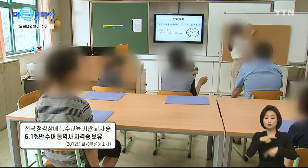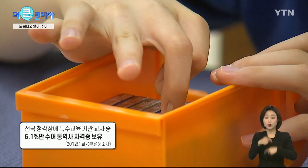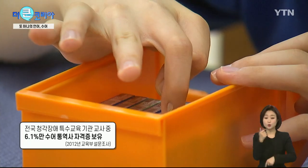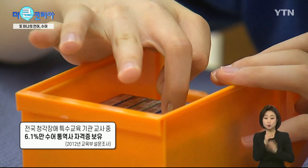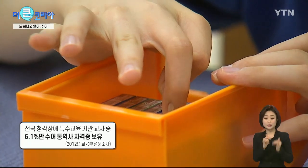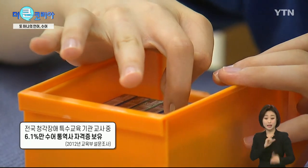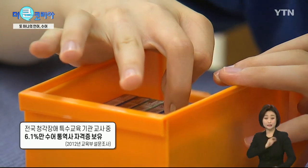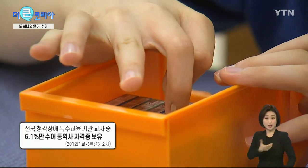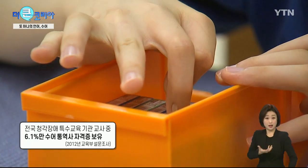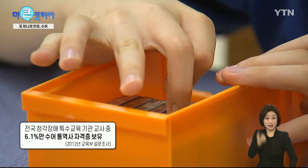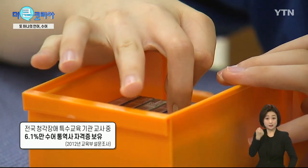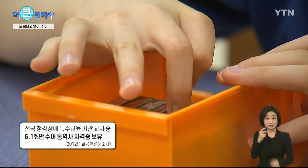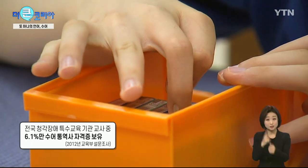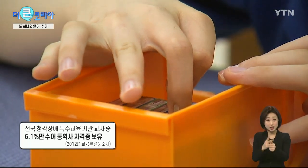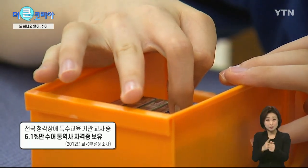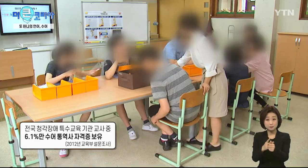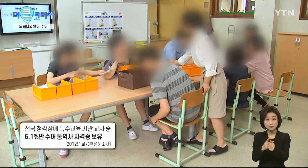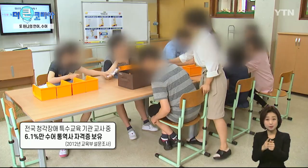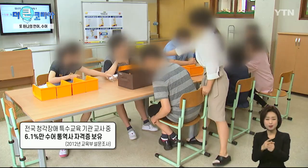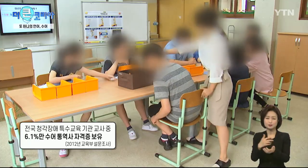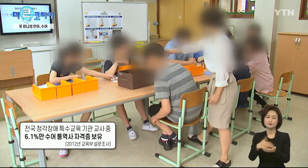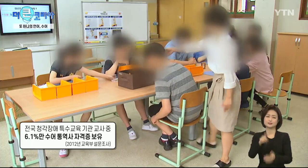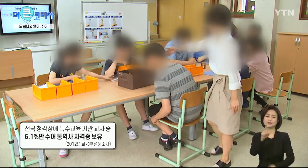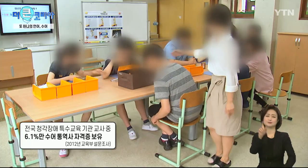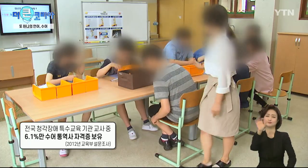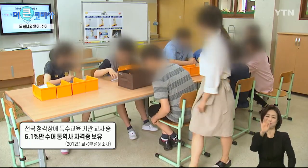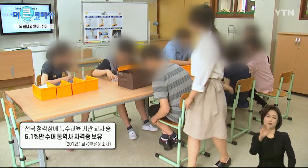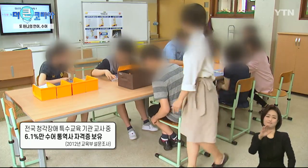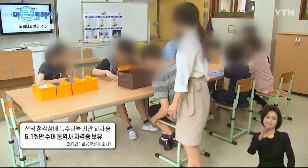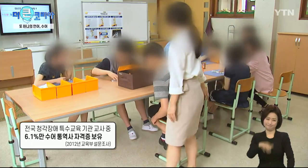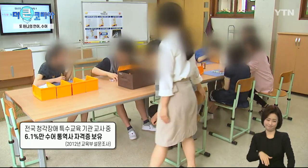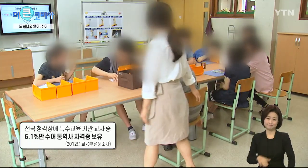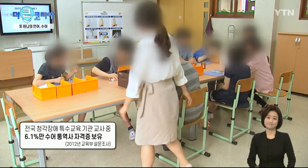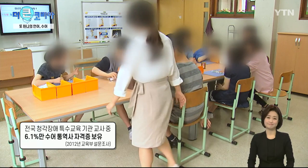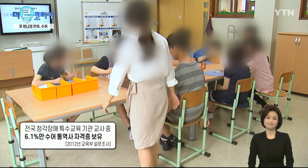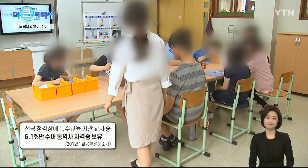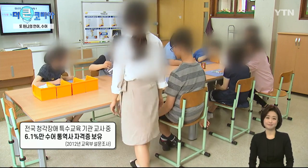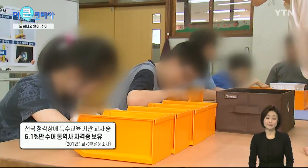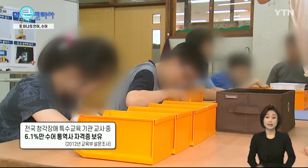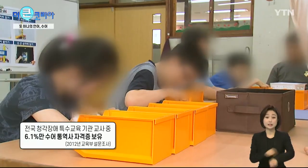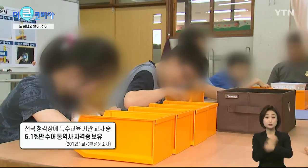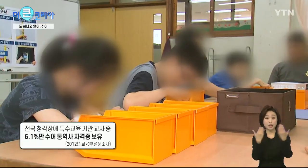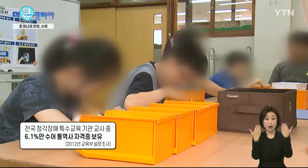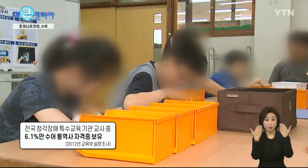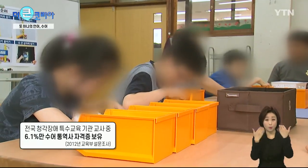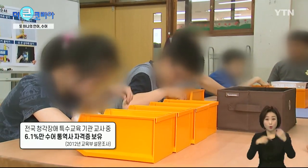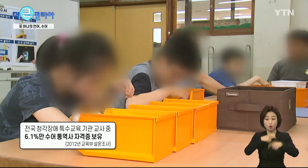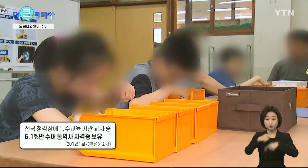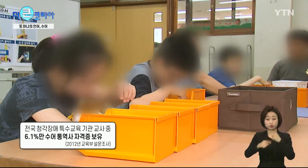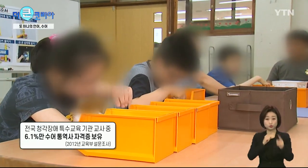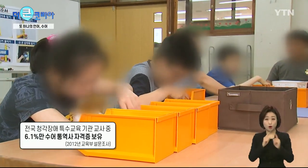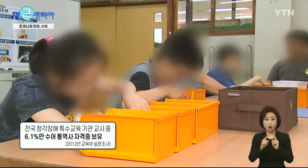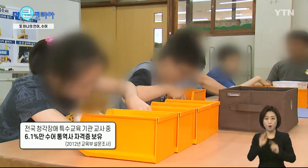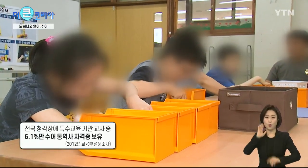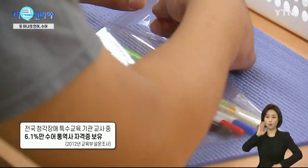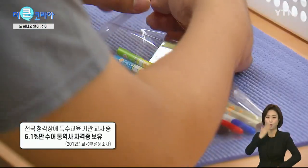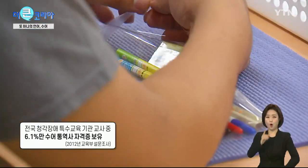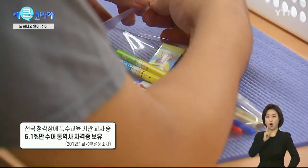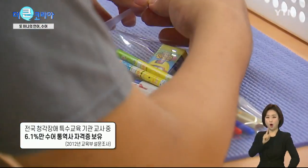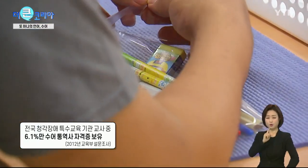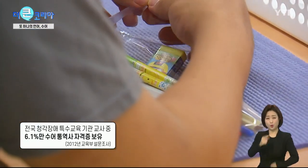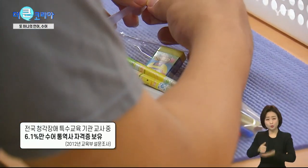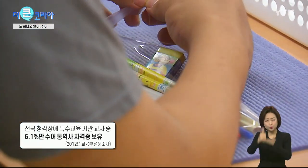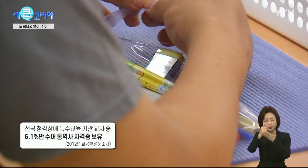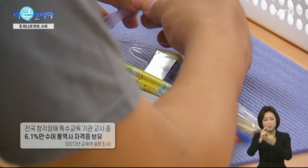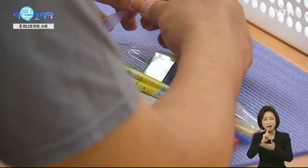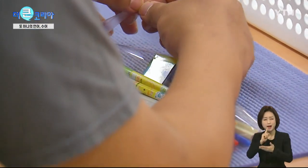특수학교에서 수어 통역사 자격증을 가진 교사는 10%도 못 미칩니다. 또한 특수학교가 수어를 농인의